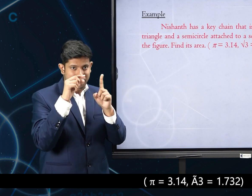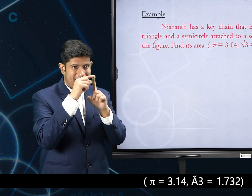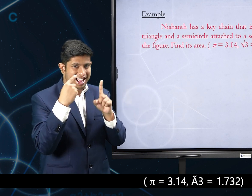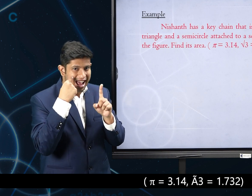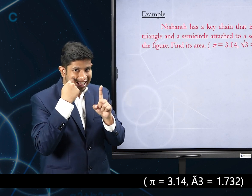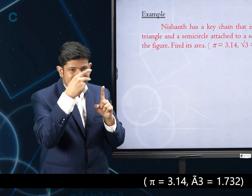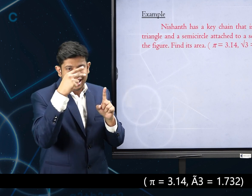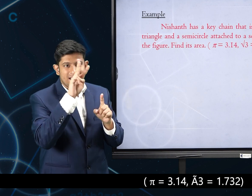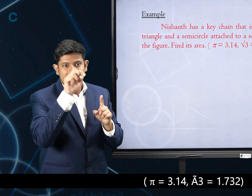1.732.